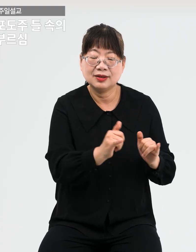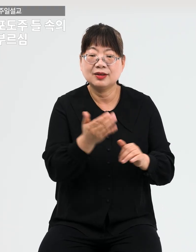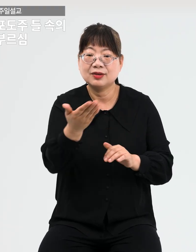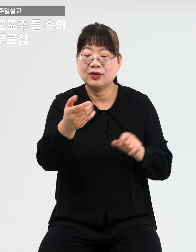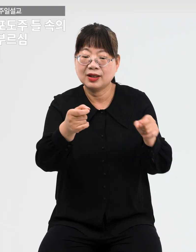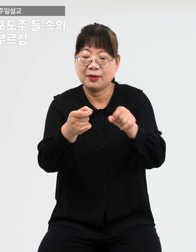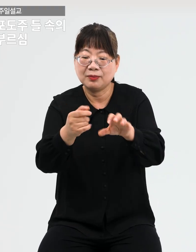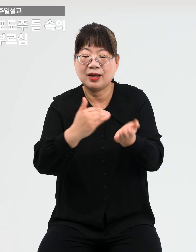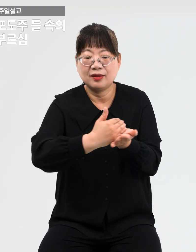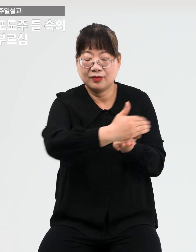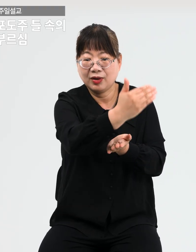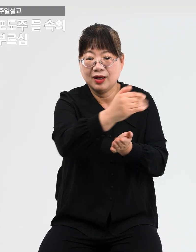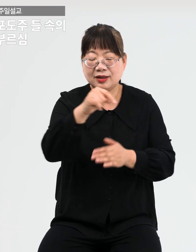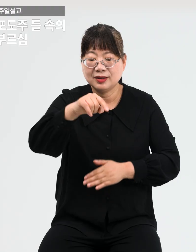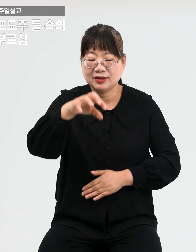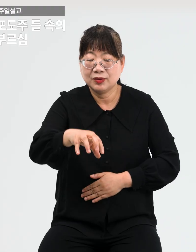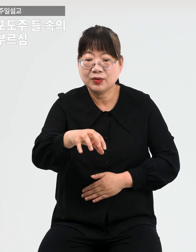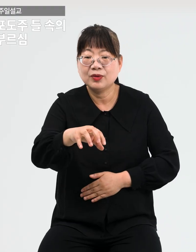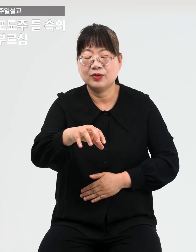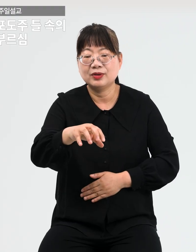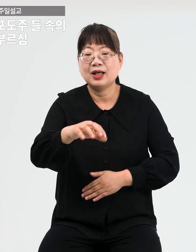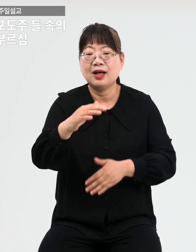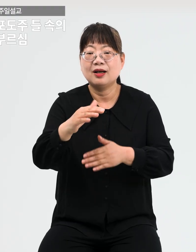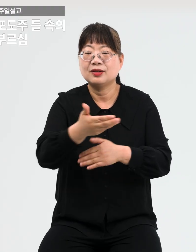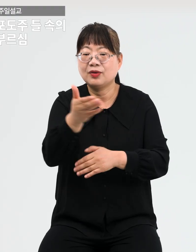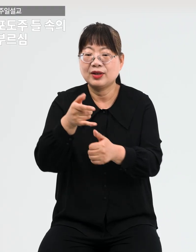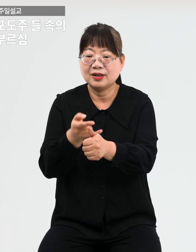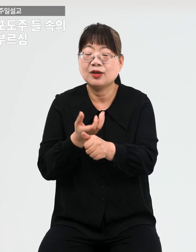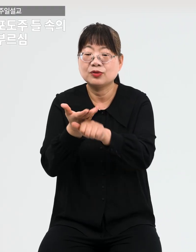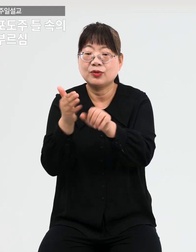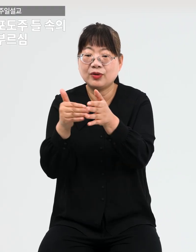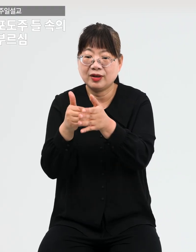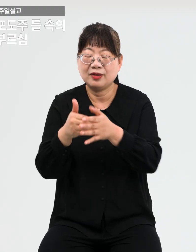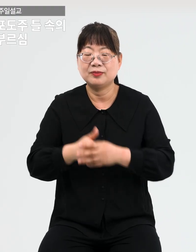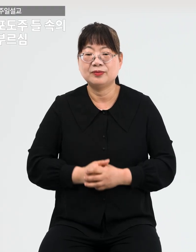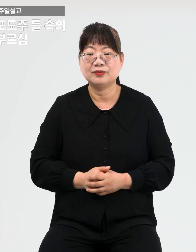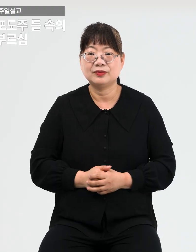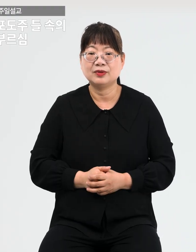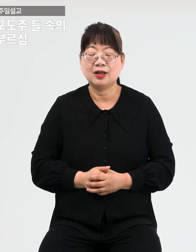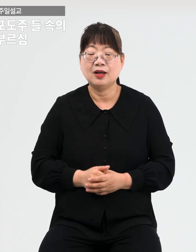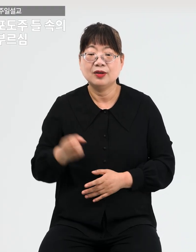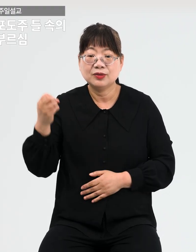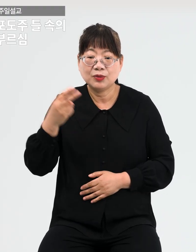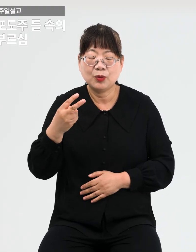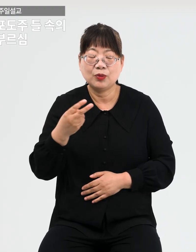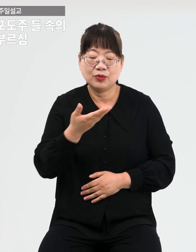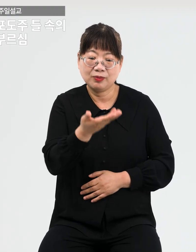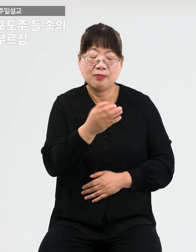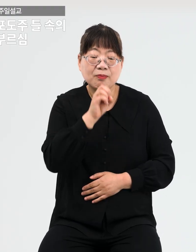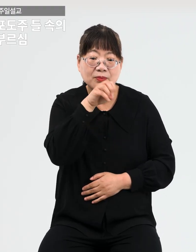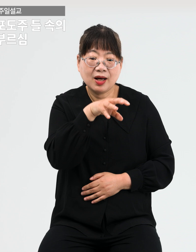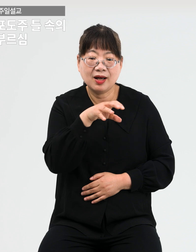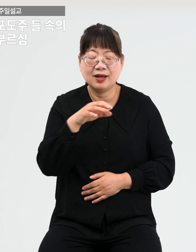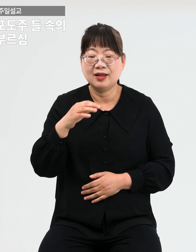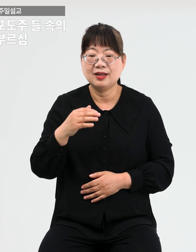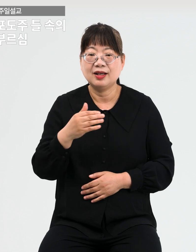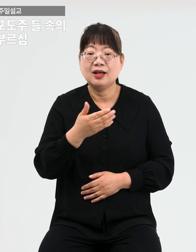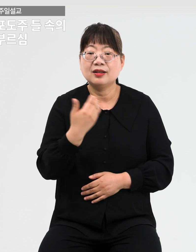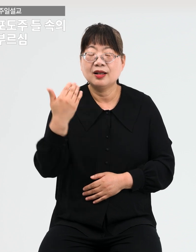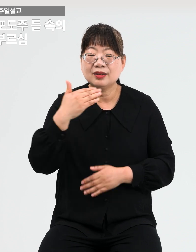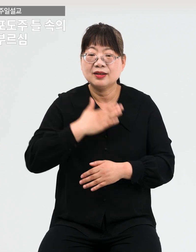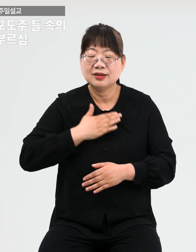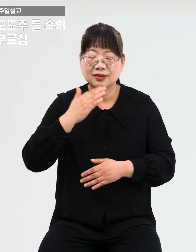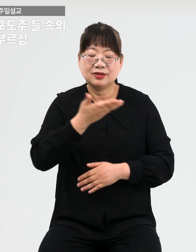앞에서 쫓아내고 그 땅을 너희에게 주었으며 계속해서요. 내가 또 너희에게 이르기를 나는 너희의